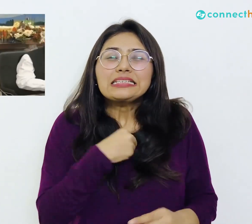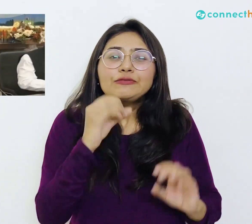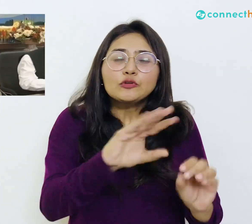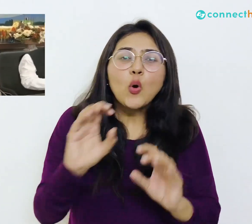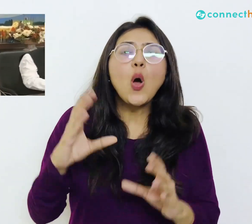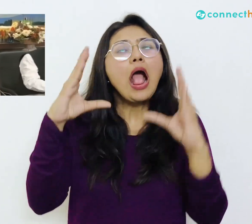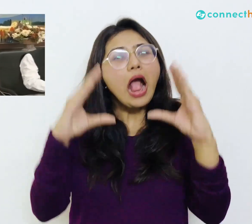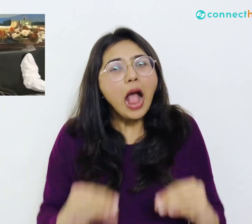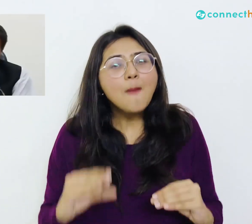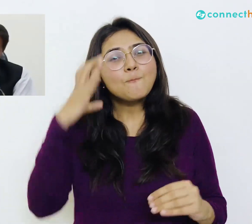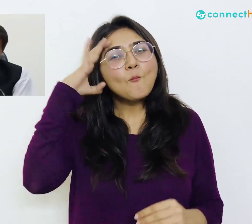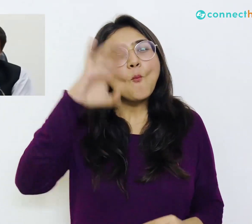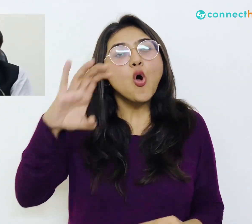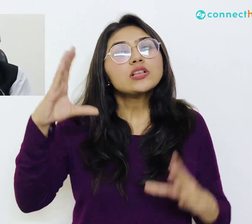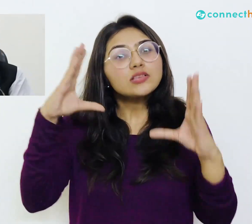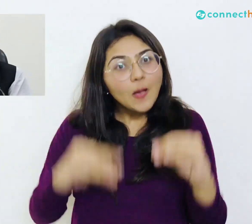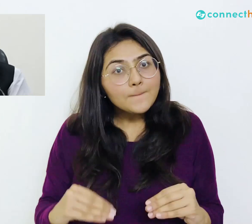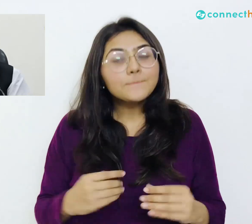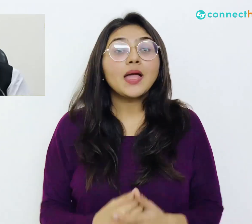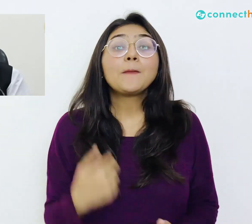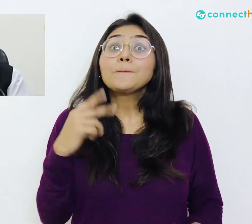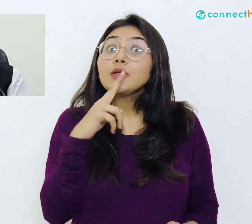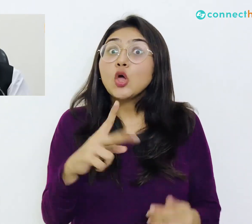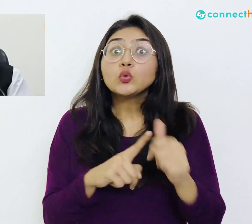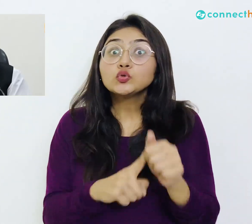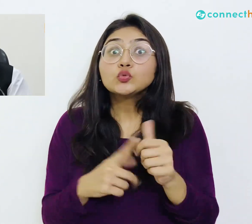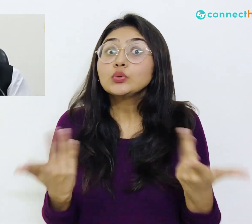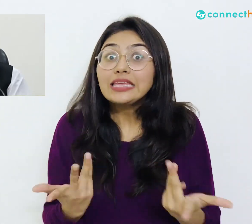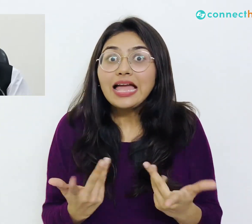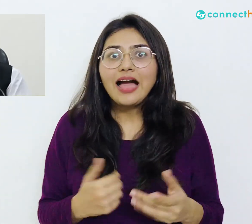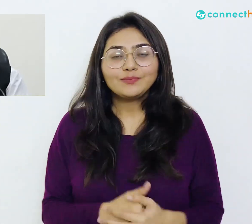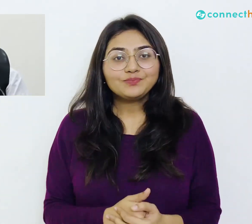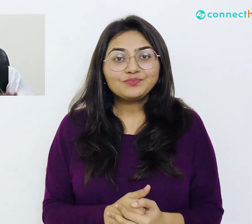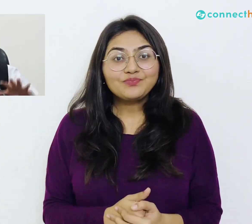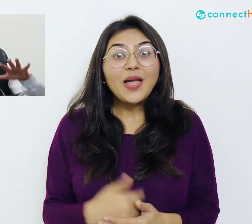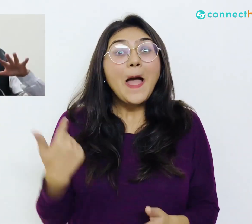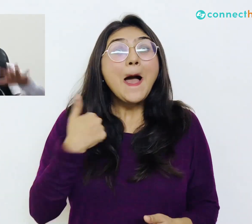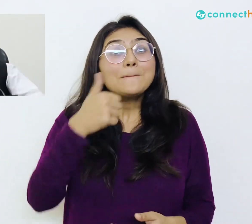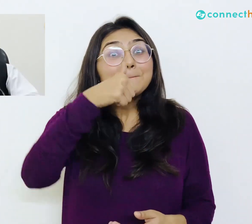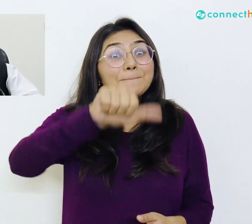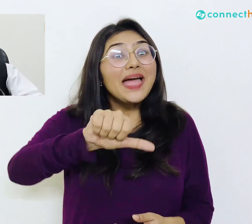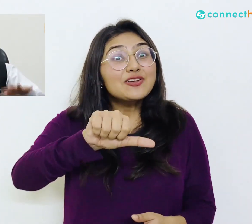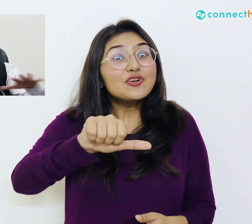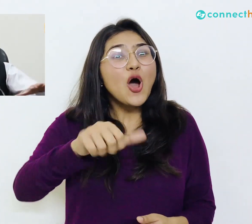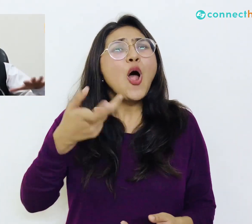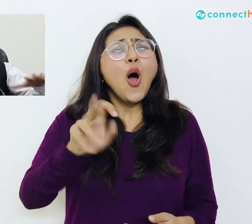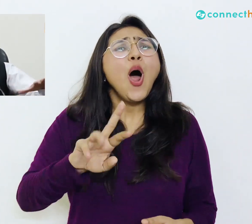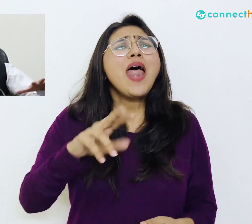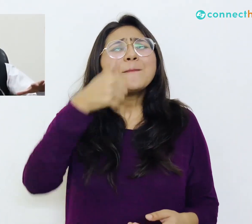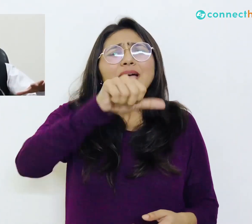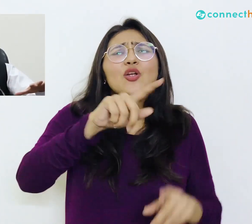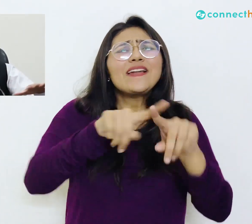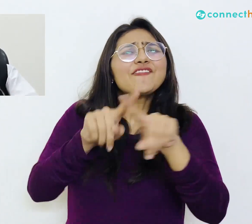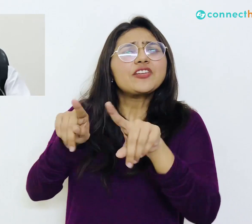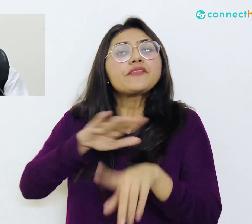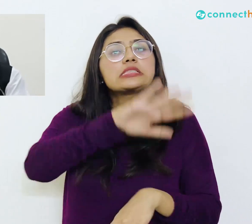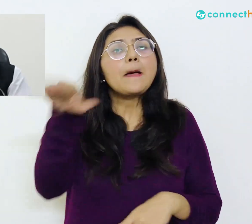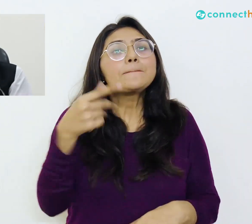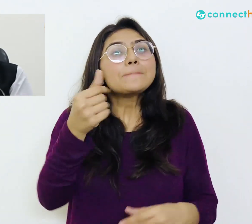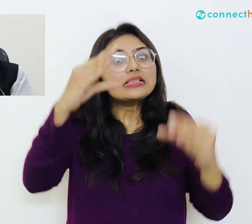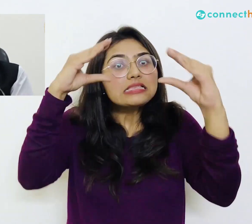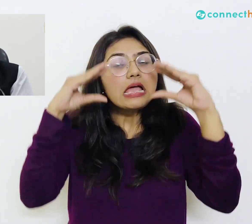اسی طرح یہ ایک بڑا ٹرانسپیرنٹ قسم کا سسٹم ہم لے کے آئے ہیں. آپ کو جو بھی آپ کا پیسہ آئے گا پہلے تو آپ کو یہ یقین دلاتا